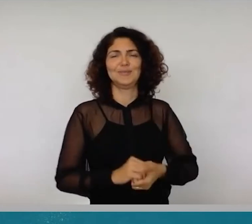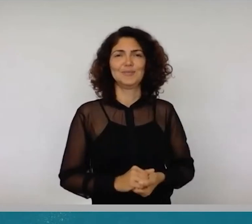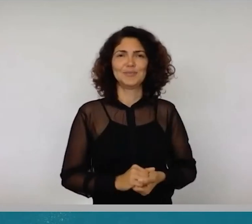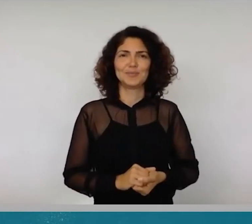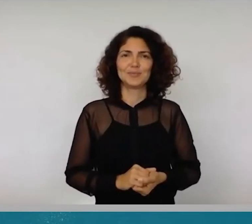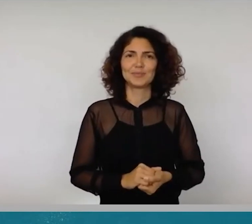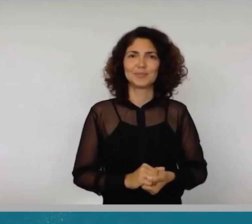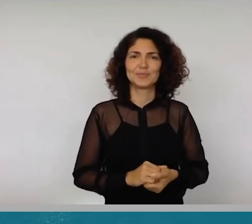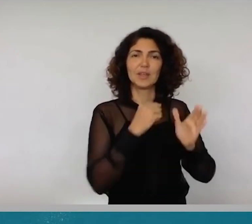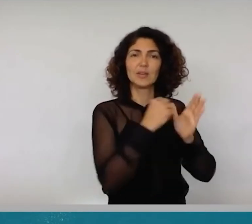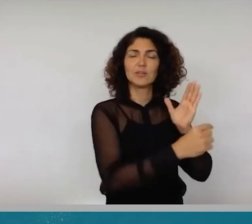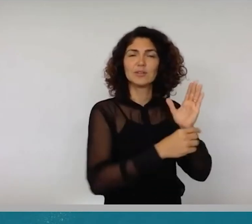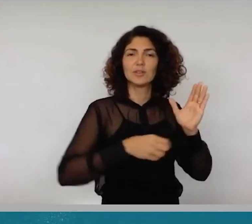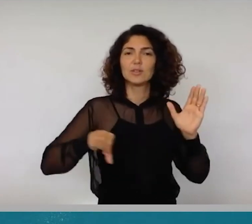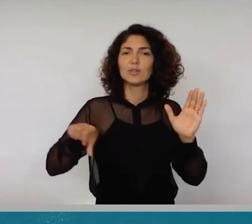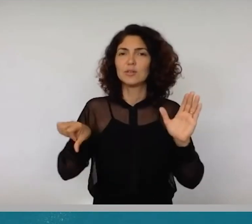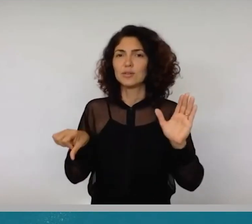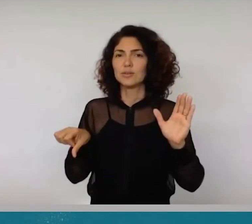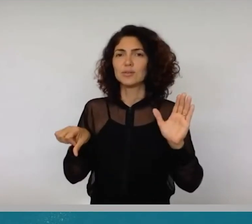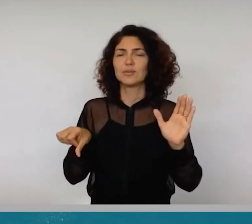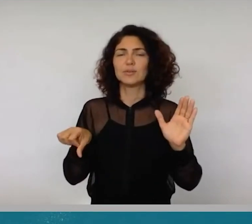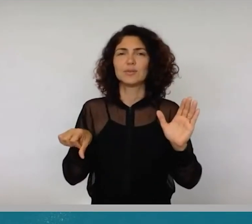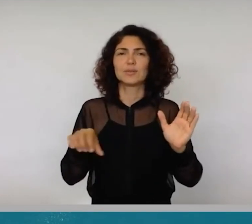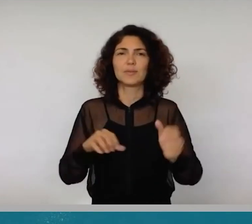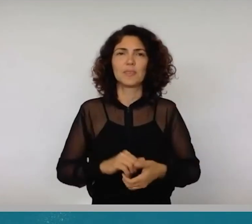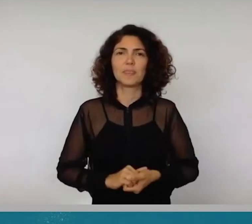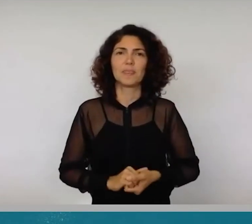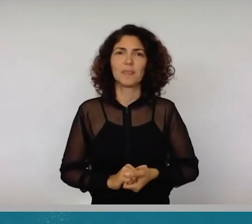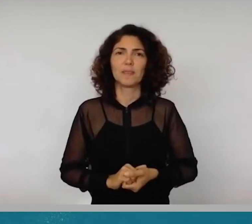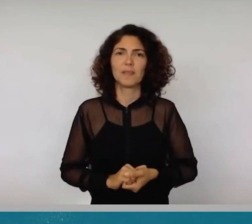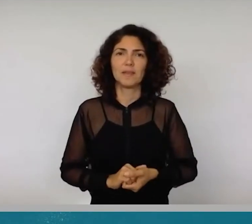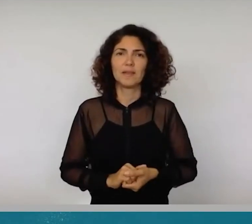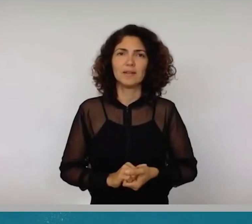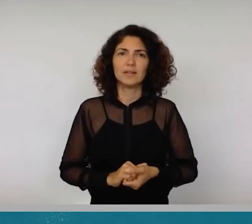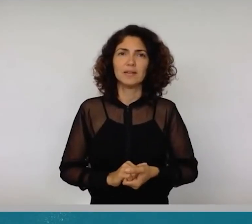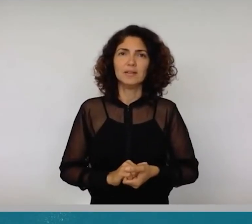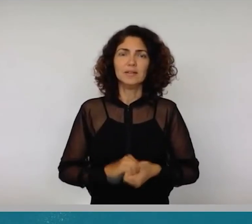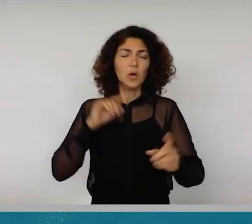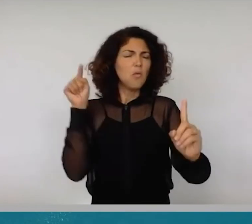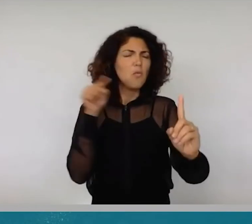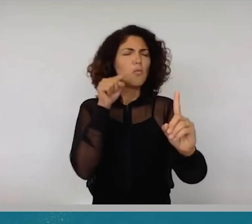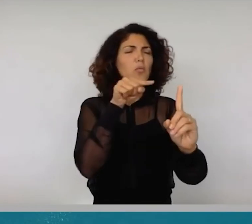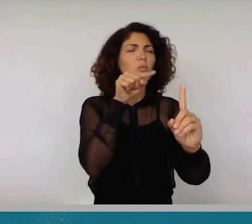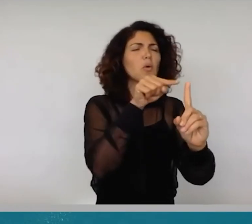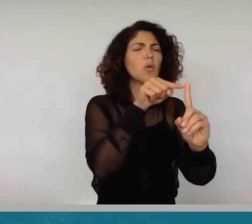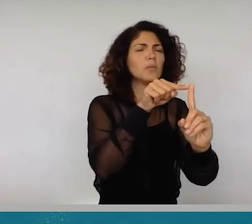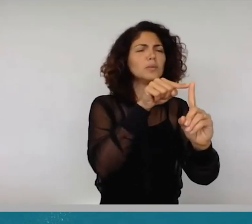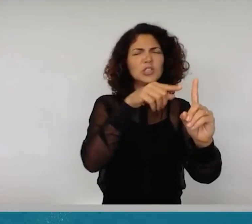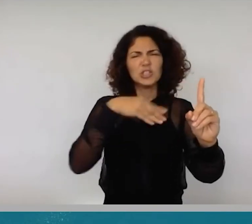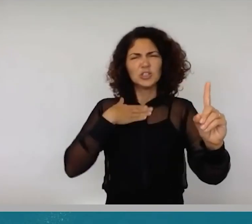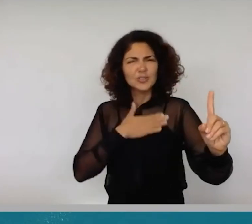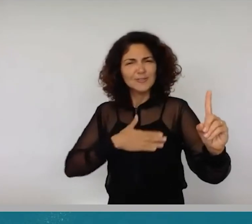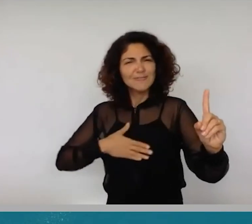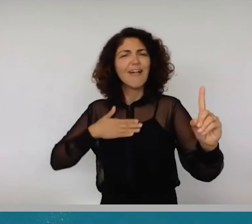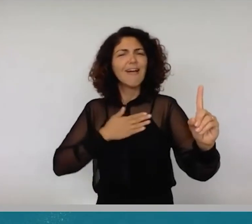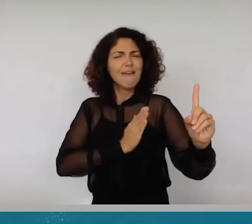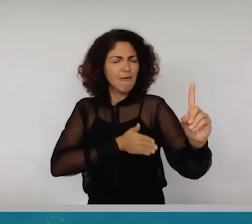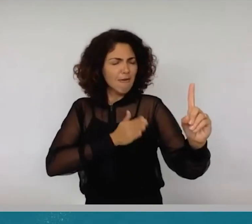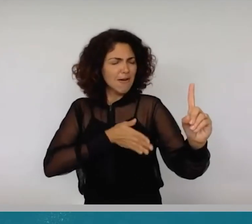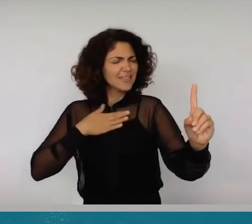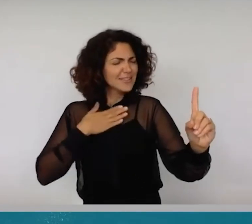Versículo 9, que diz assim: essa é a razão da alegria que trago no coração e no